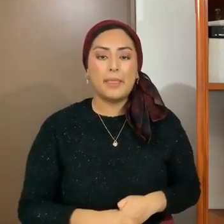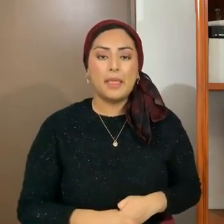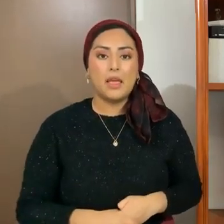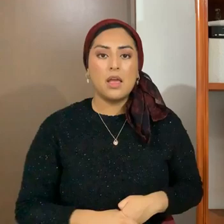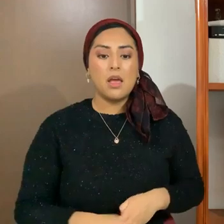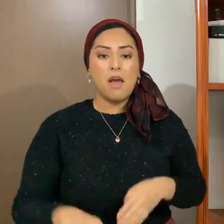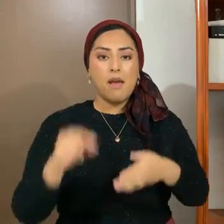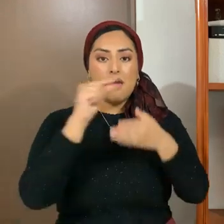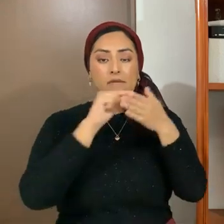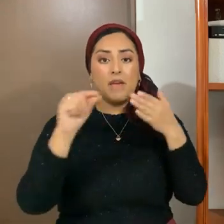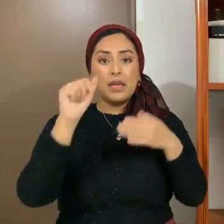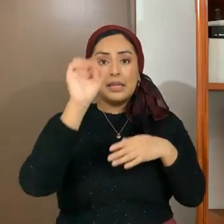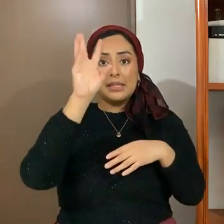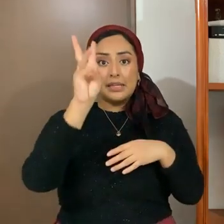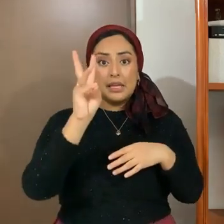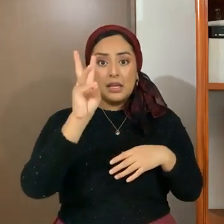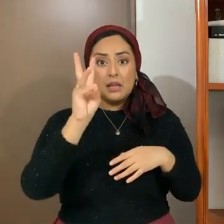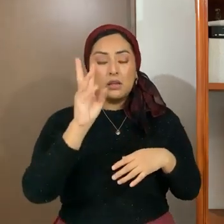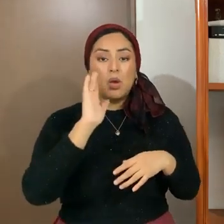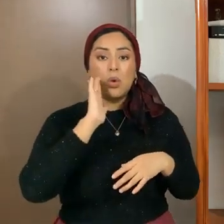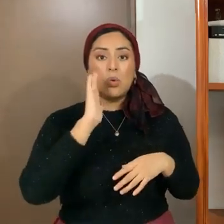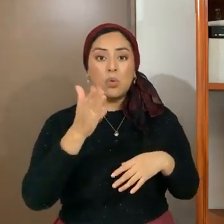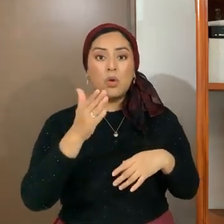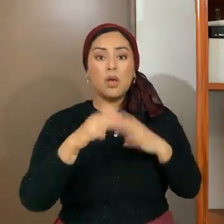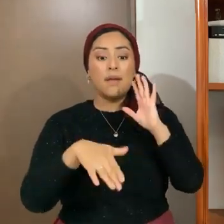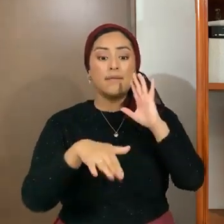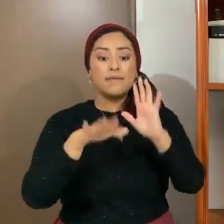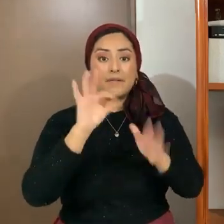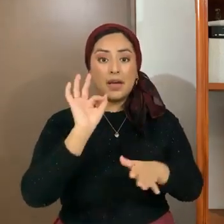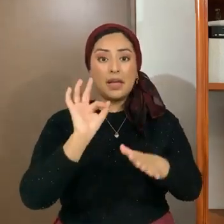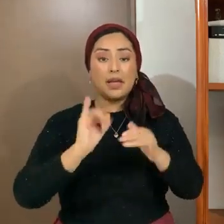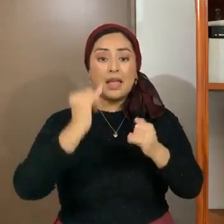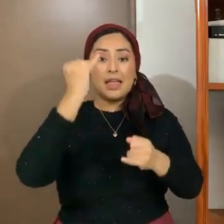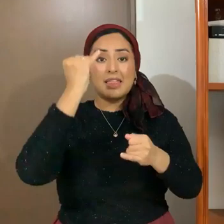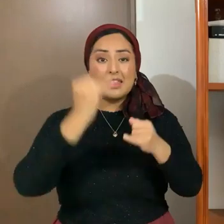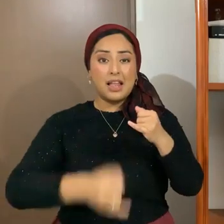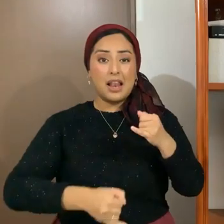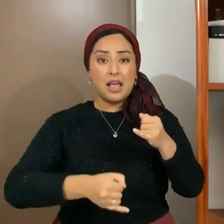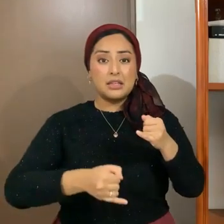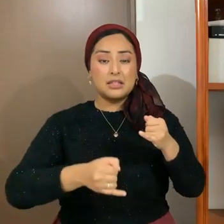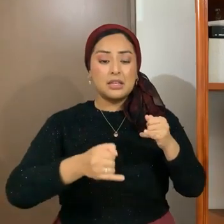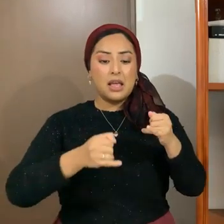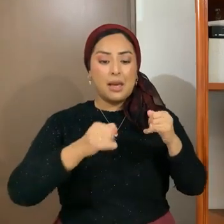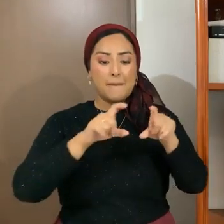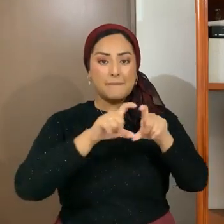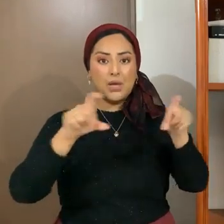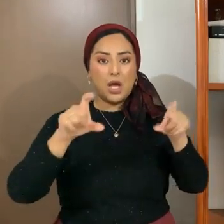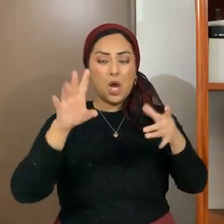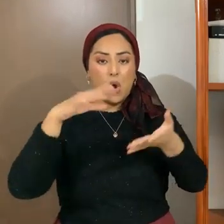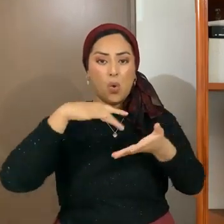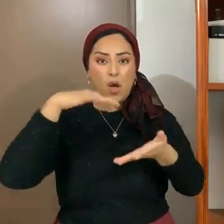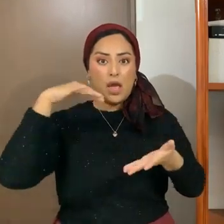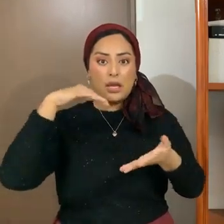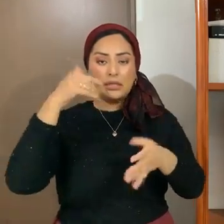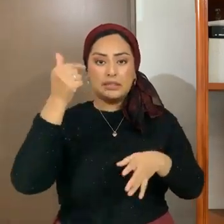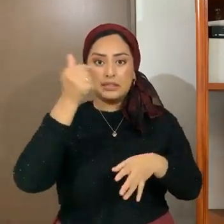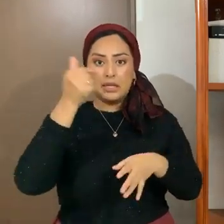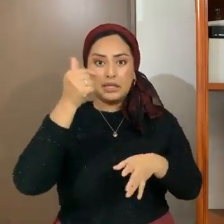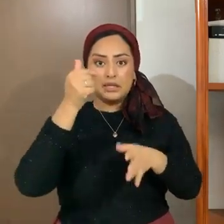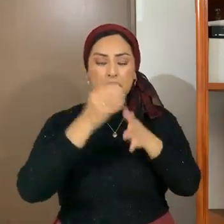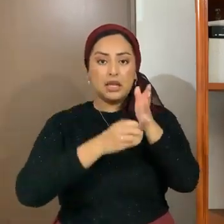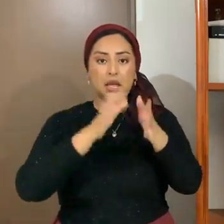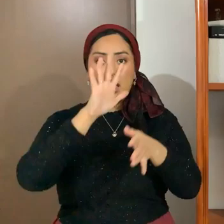entonces en el verso 6 vamos a encontrar la última parte que leímos en Génesis. ¿Sí? En